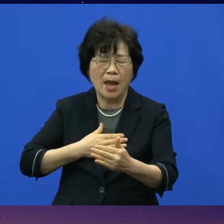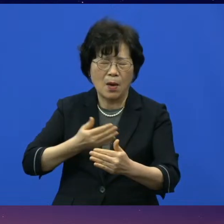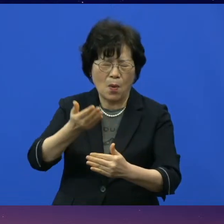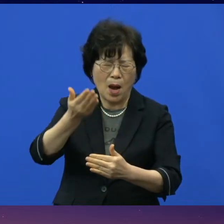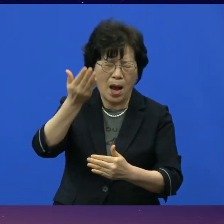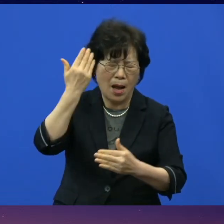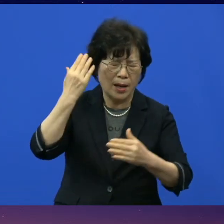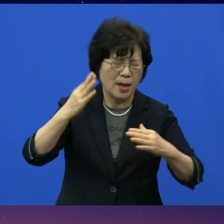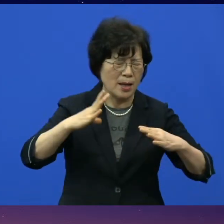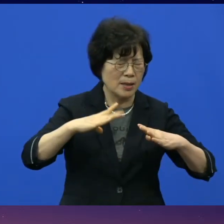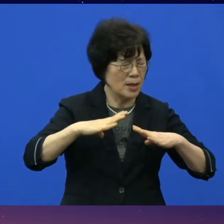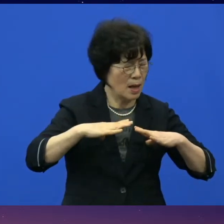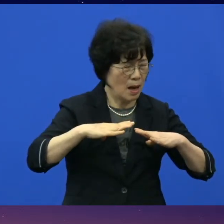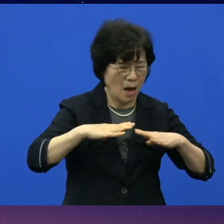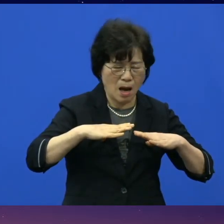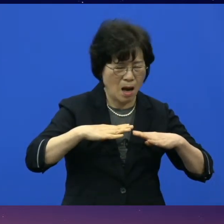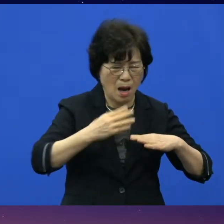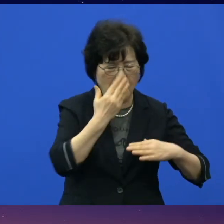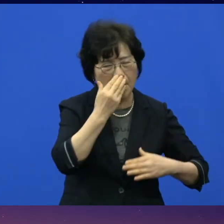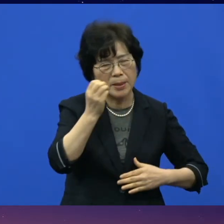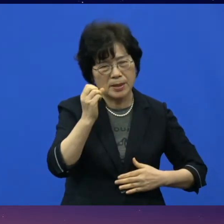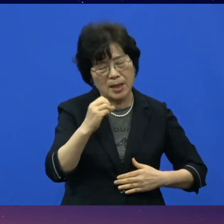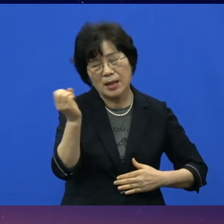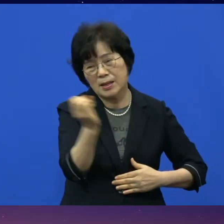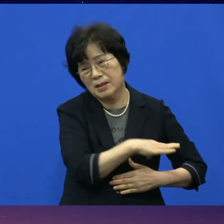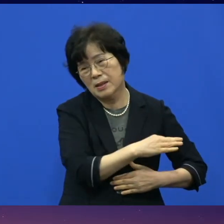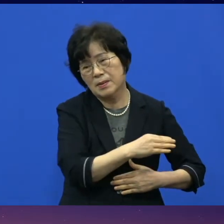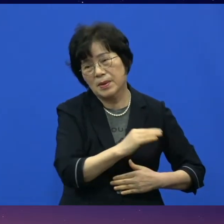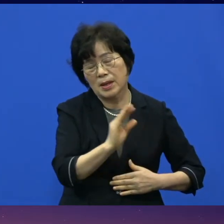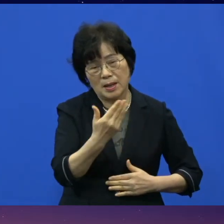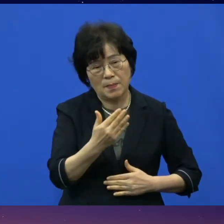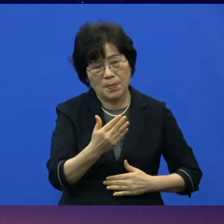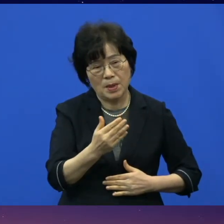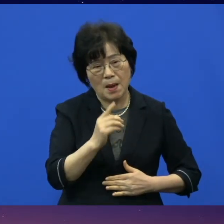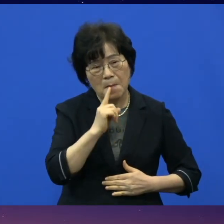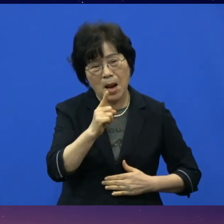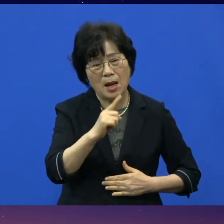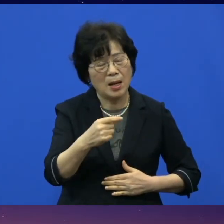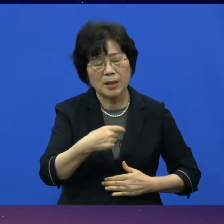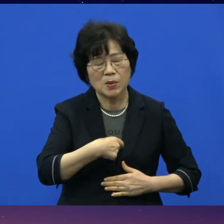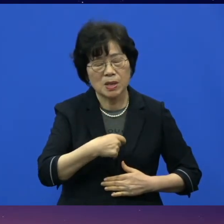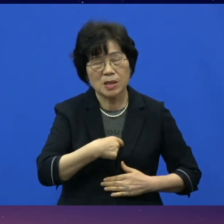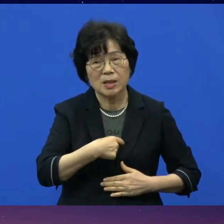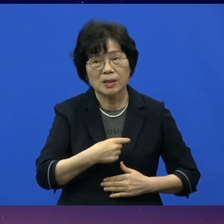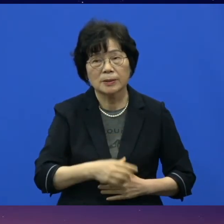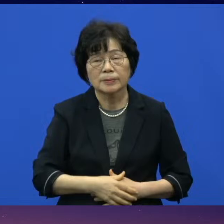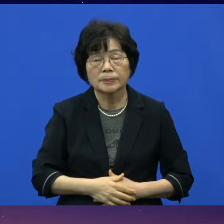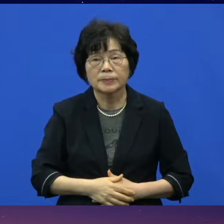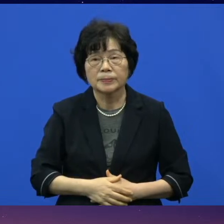자랑과 영광은 이건 진짜 쓰레기 같다는 거예요. 말하고 싶지도 않은 거예요.